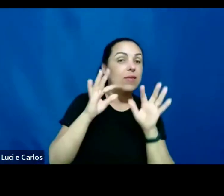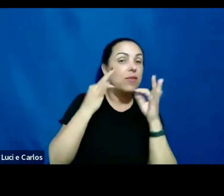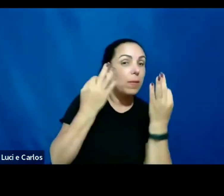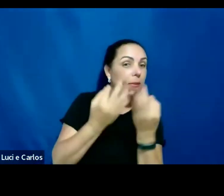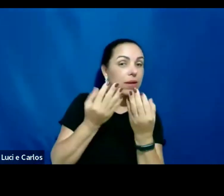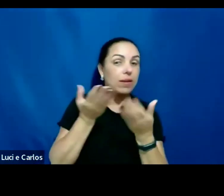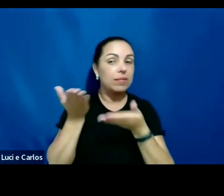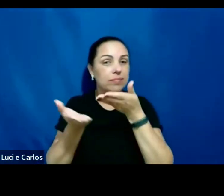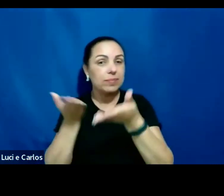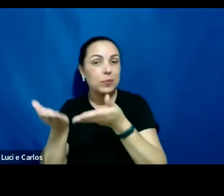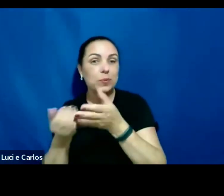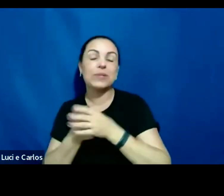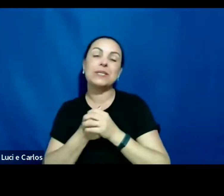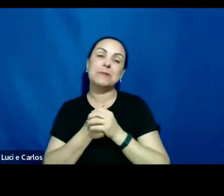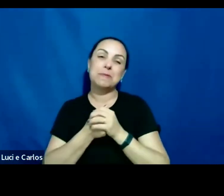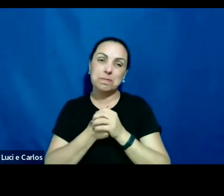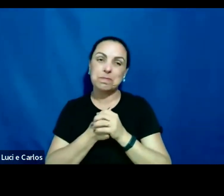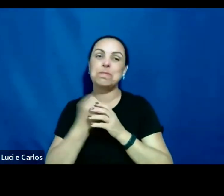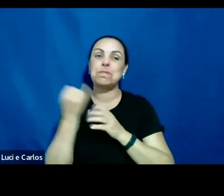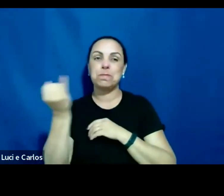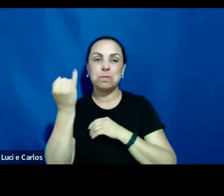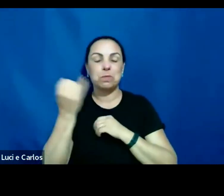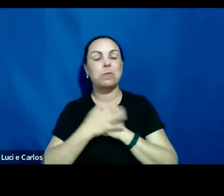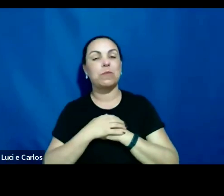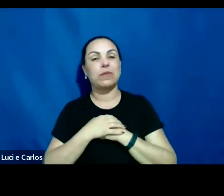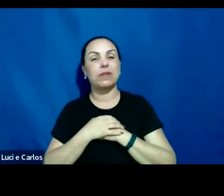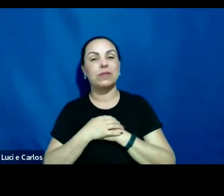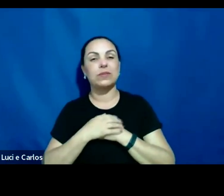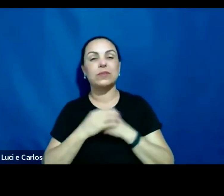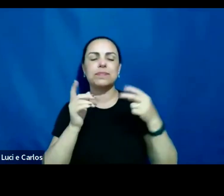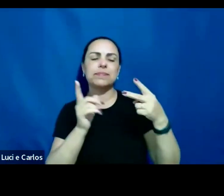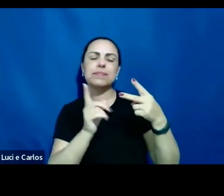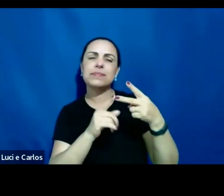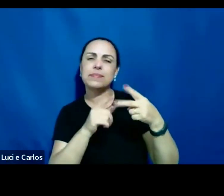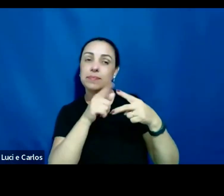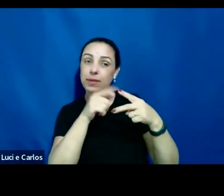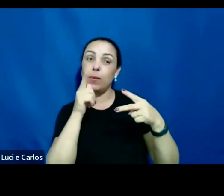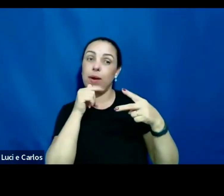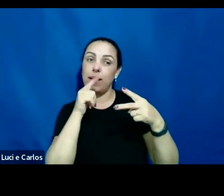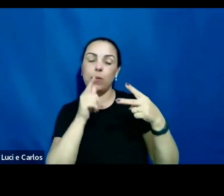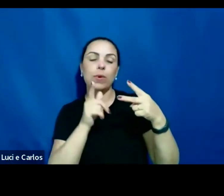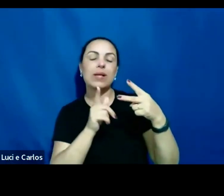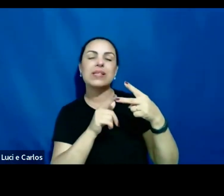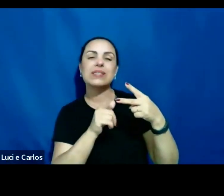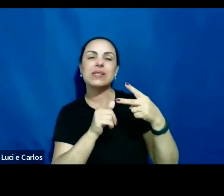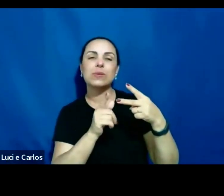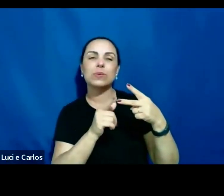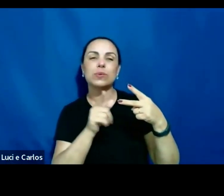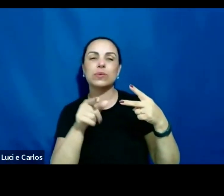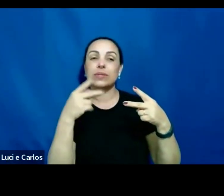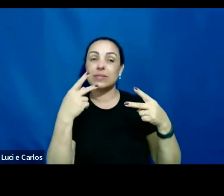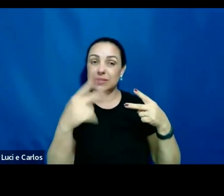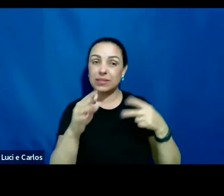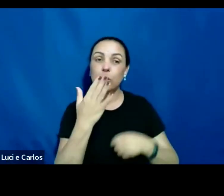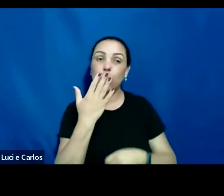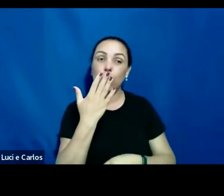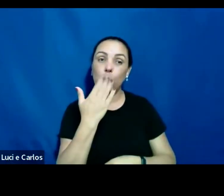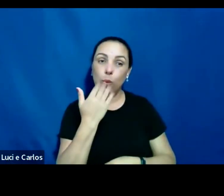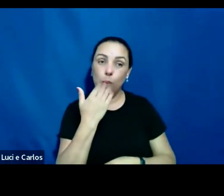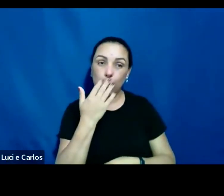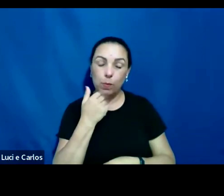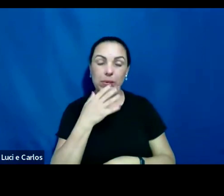dieta anti-inflamatória. O que é uma dieta anti-inflamatória? Quanto menos produto alimentício na sua dieta,